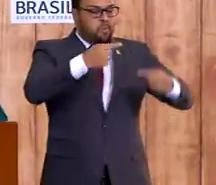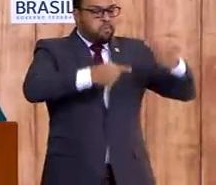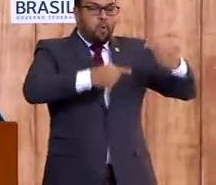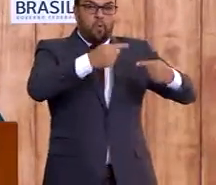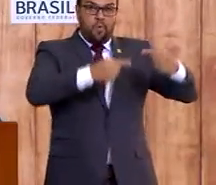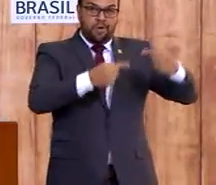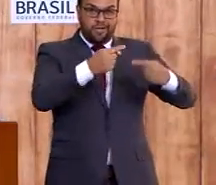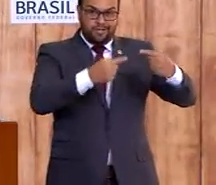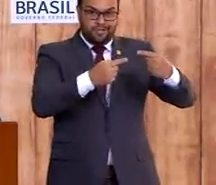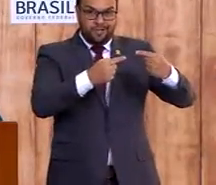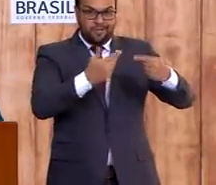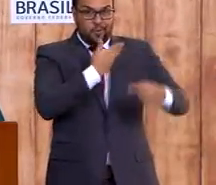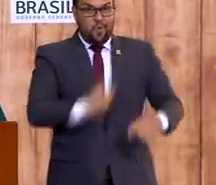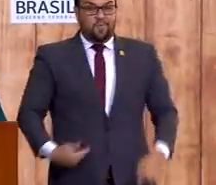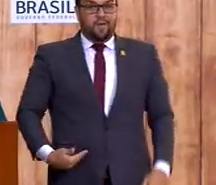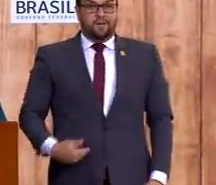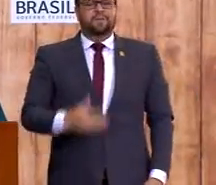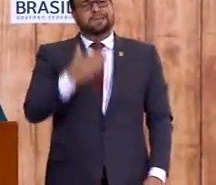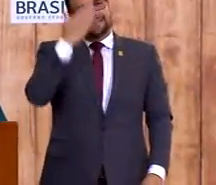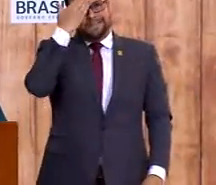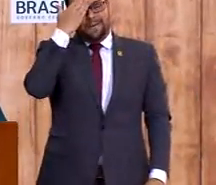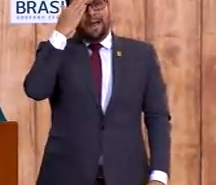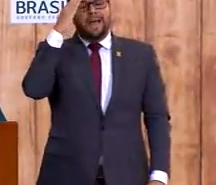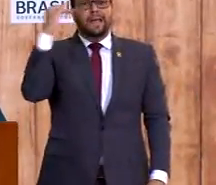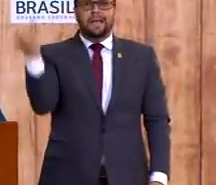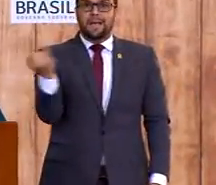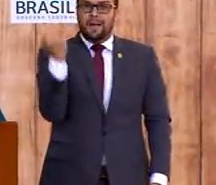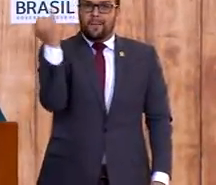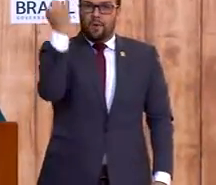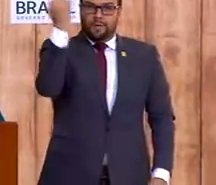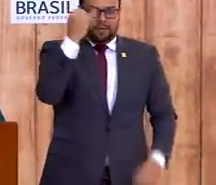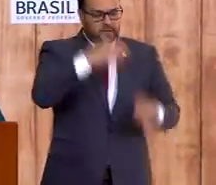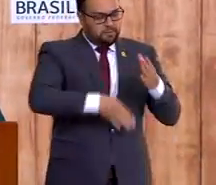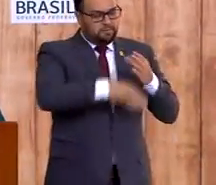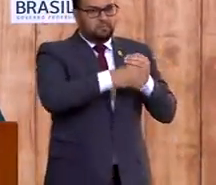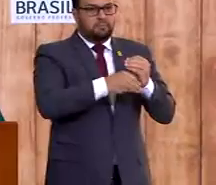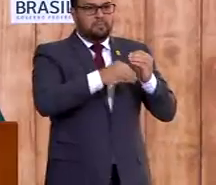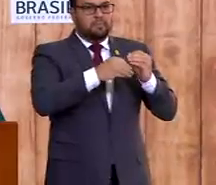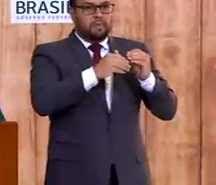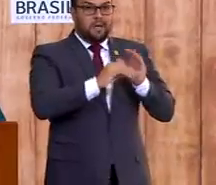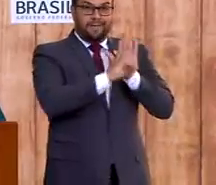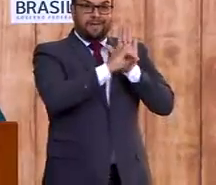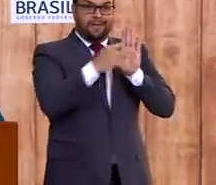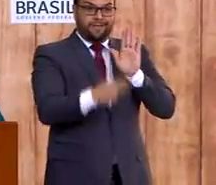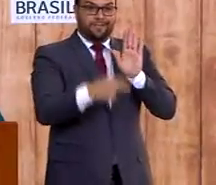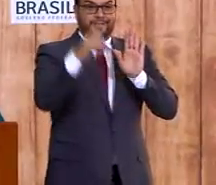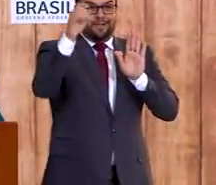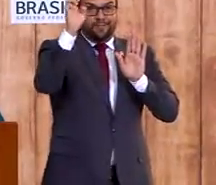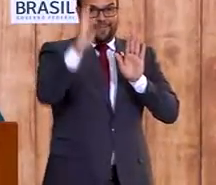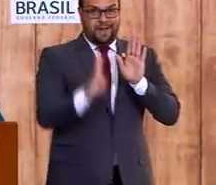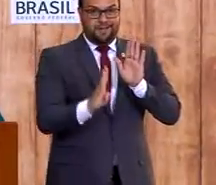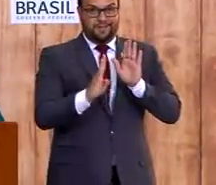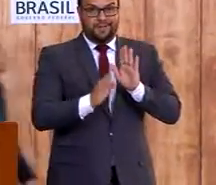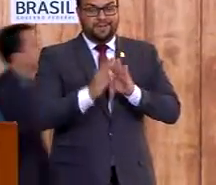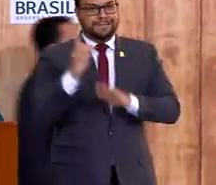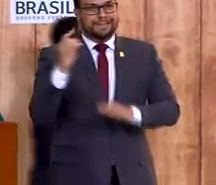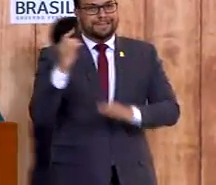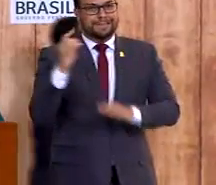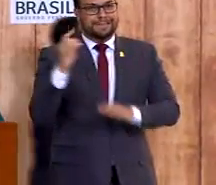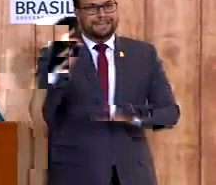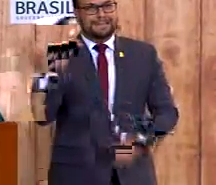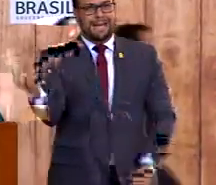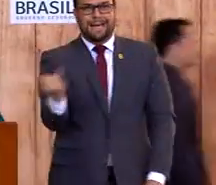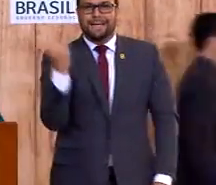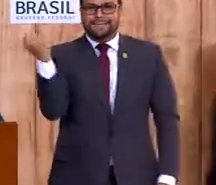de estado reconhece Tais matrizes como importante componente da identidade nacional é essencial para que